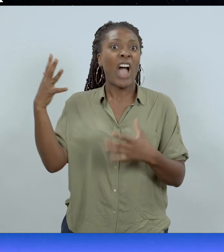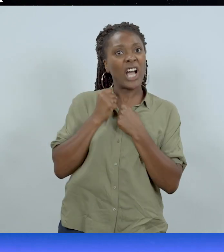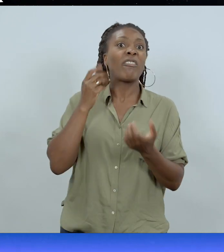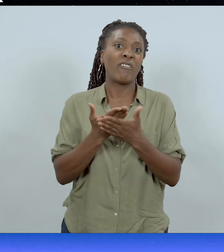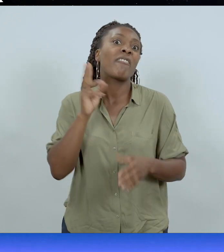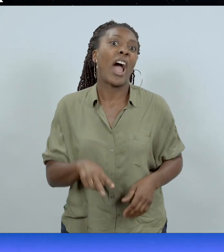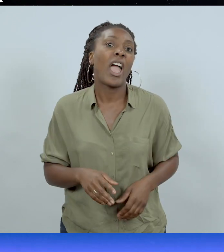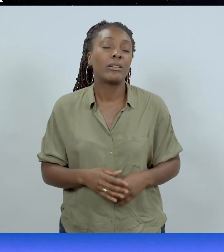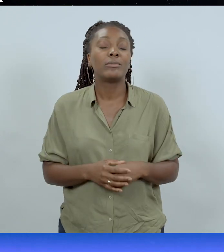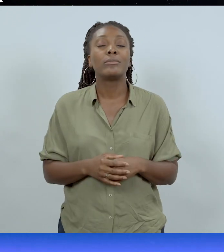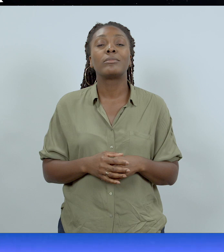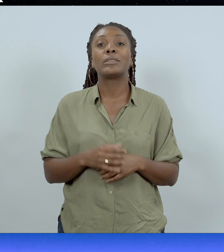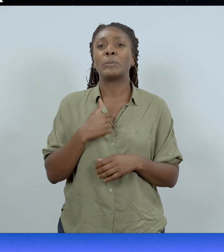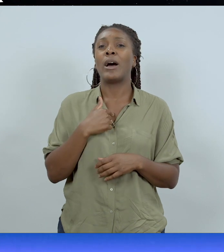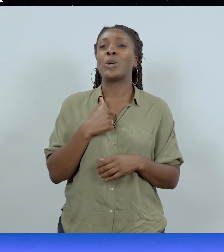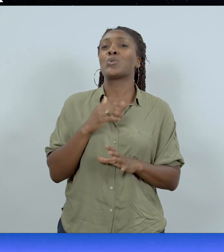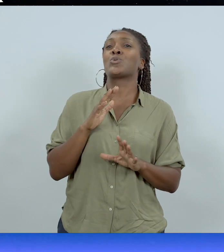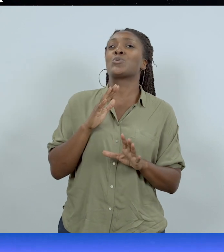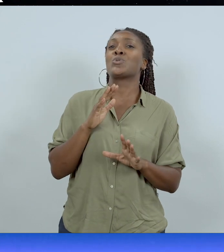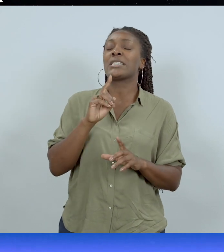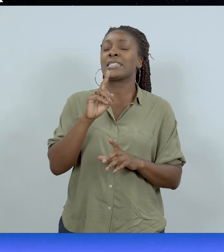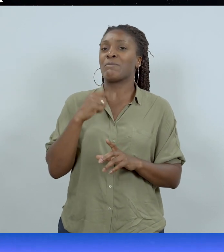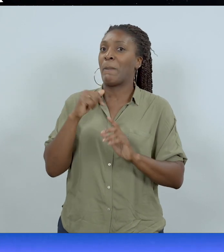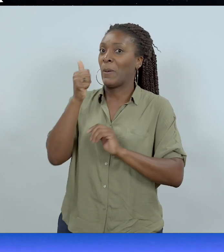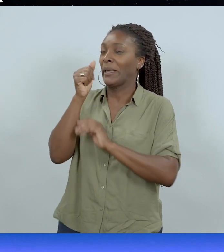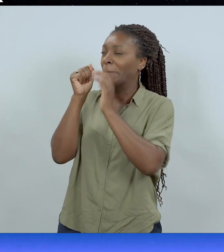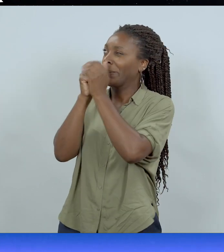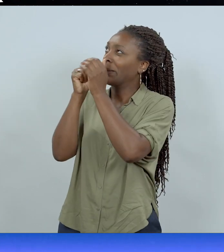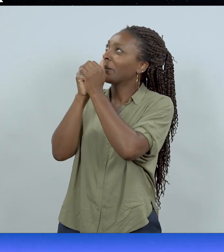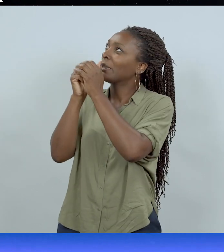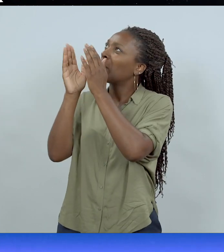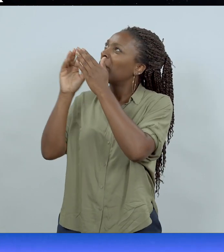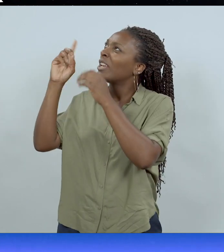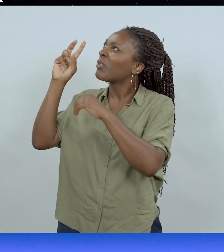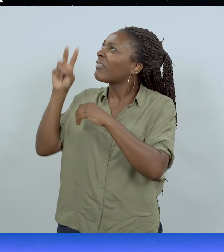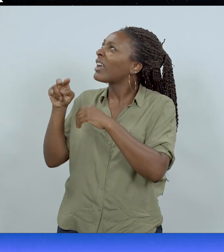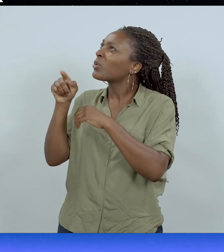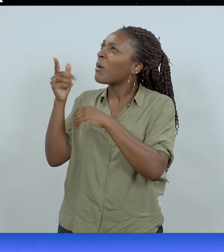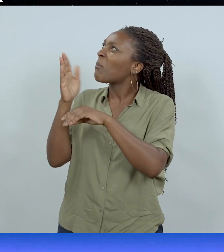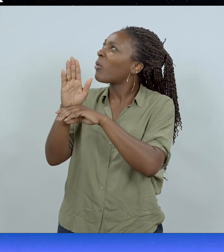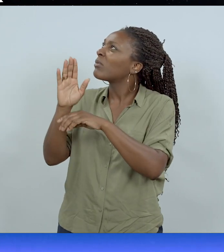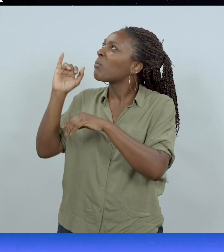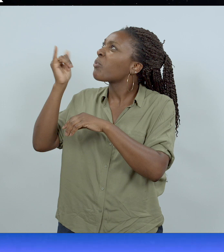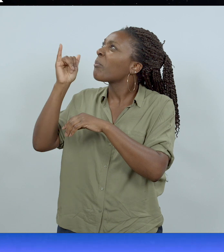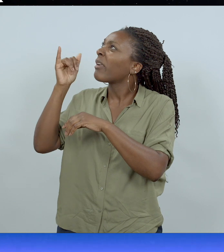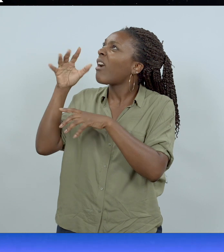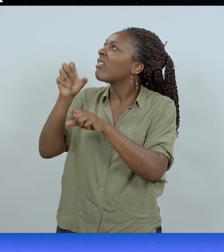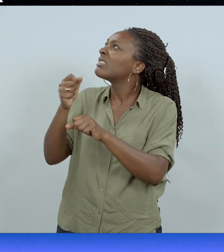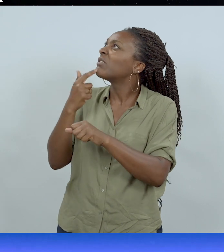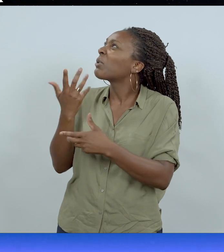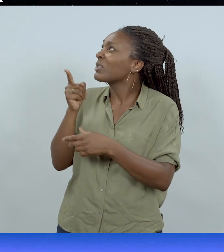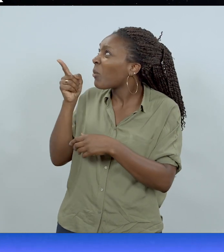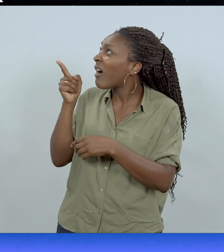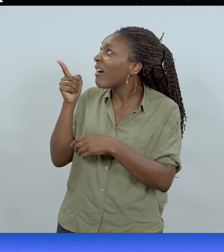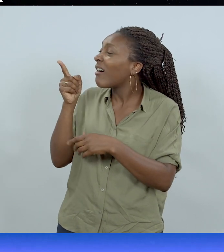dévorer. et, euh, et je lui réponds tout simplement, après avoir demandé à Dieu, Seigneur, qu'est-ce qui se passe? Est-ce que